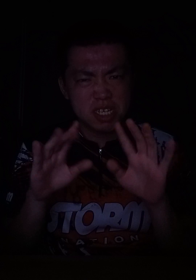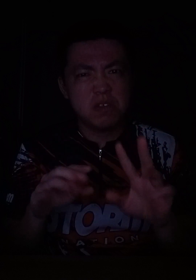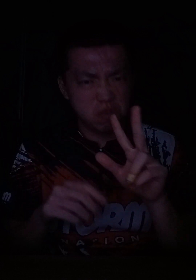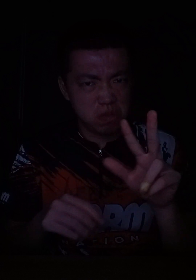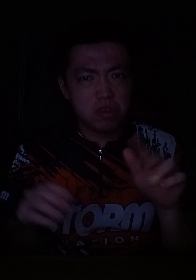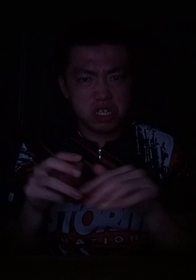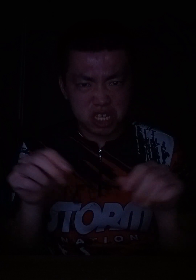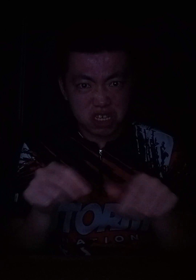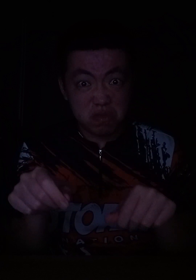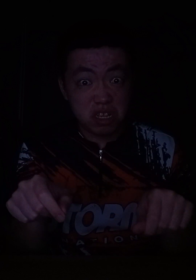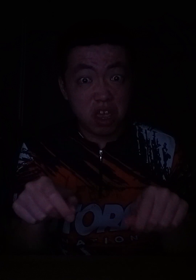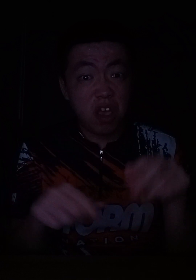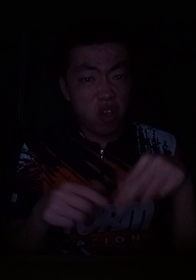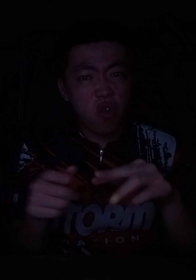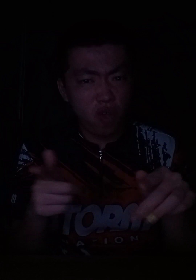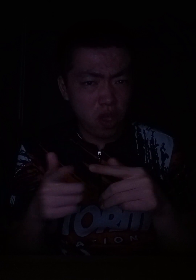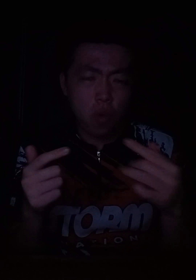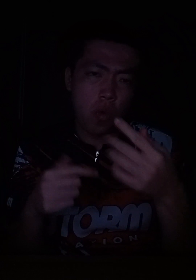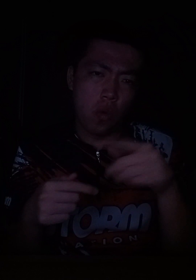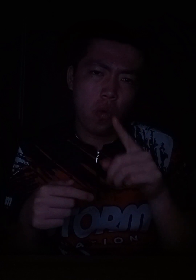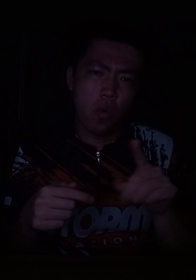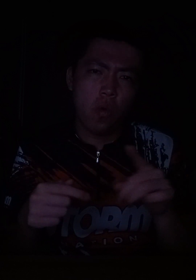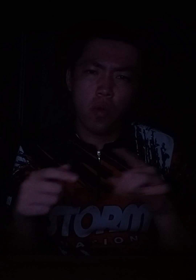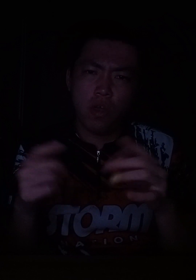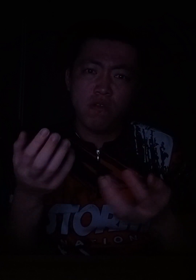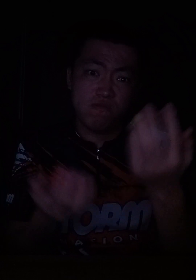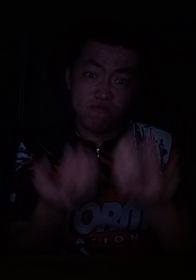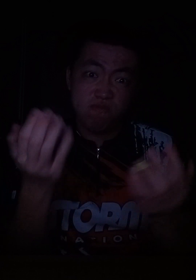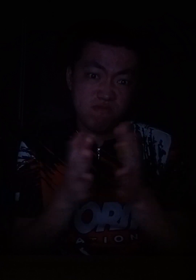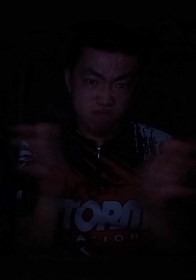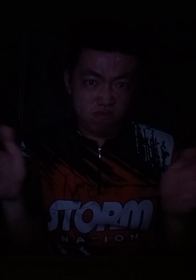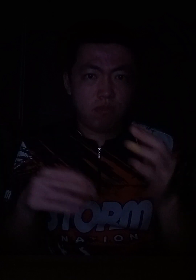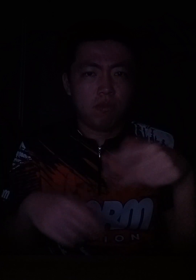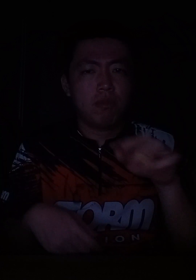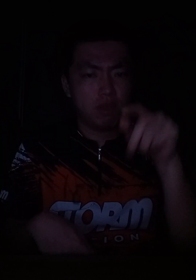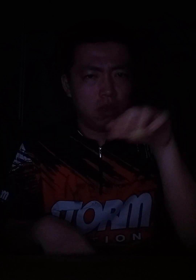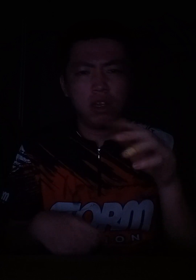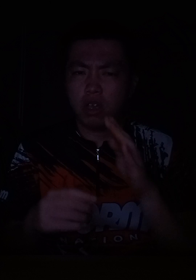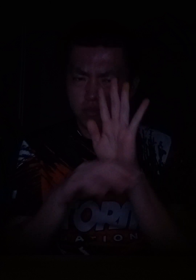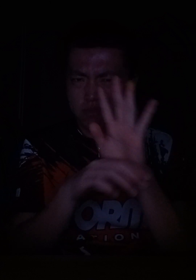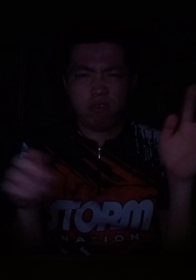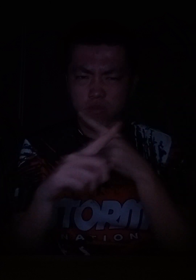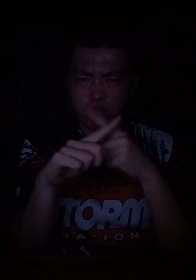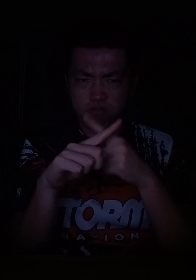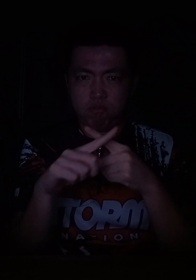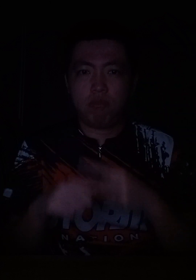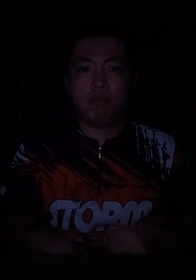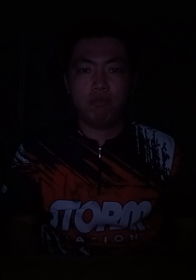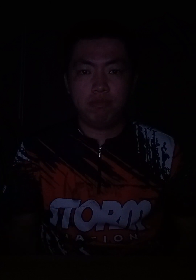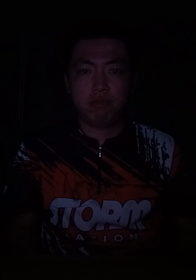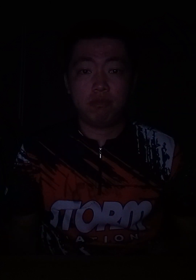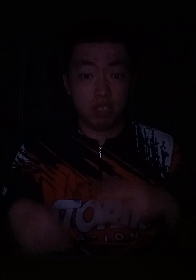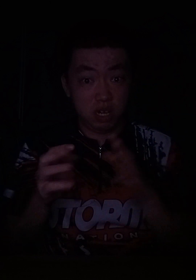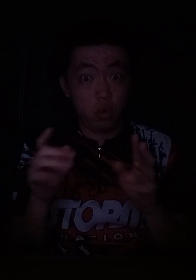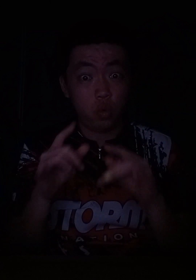된 케이블인데 정확히 어떤 요인에 의해 불이 시작됐는지는 밝혀지지 않았습니다. 다만 건조한 날씨